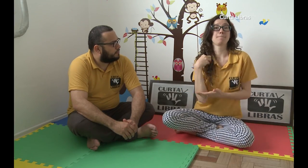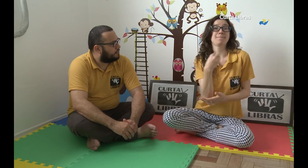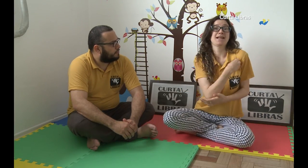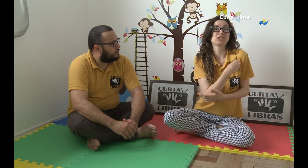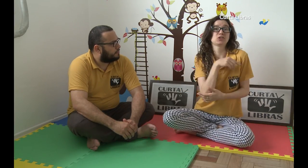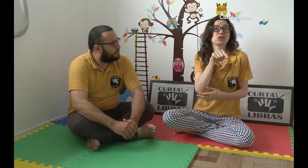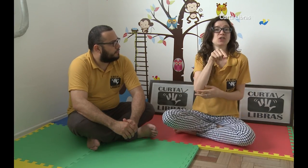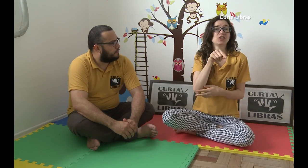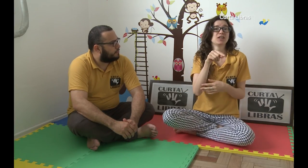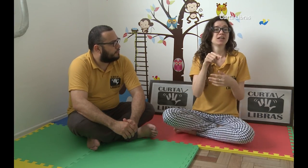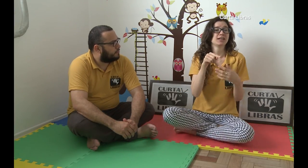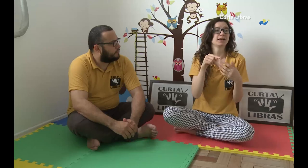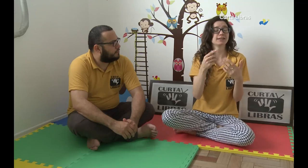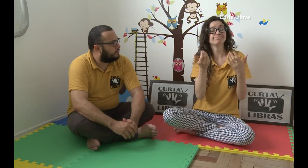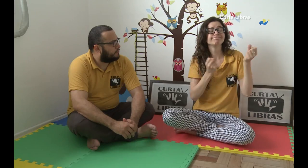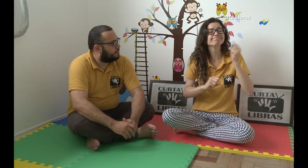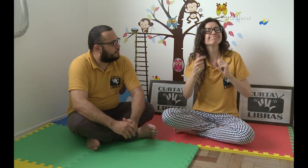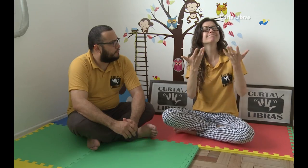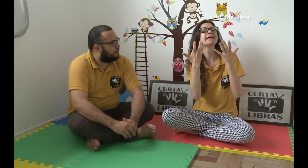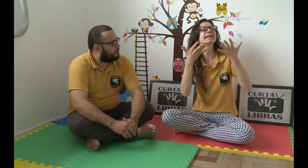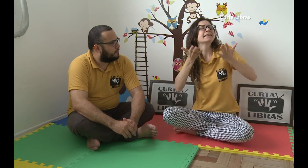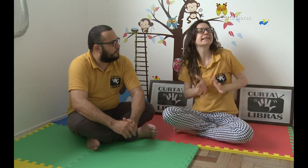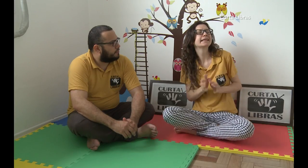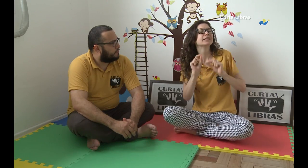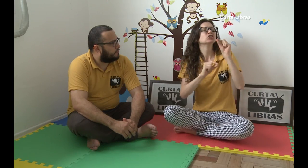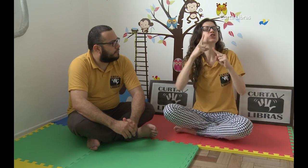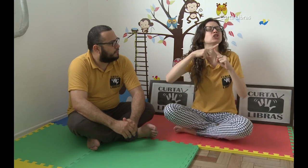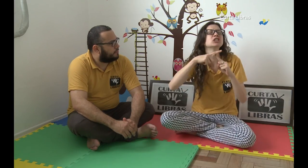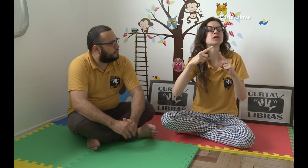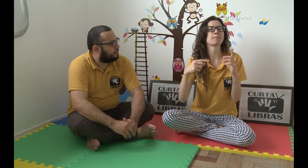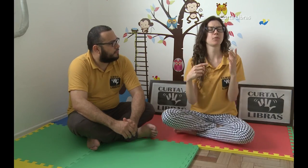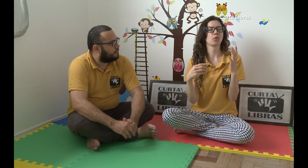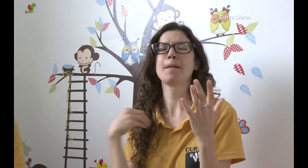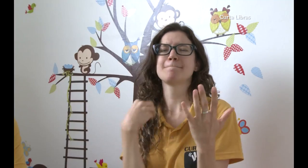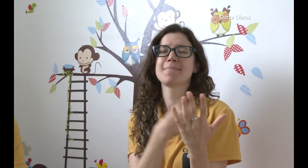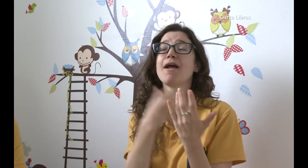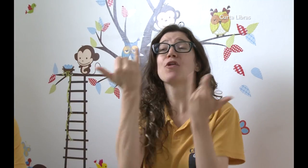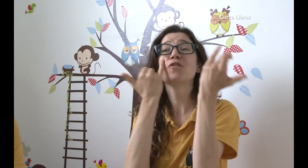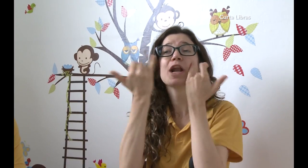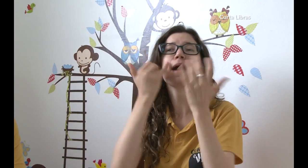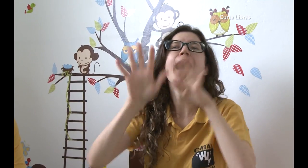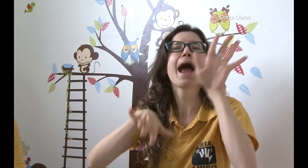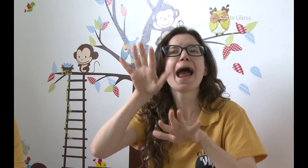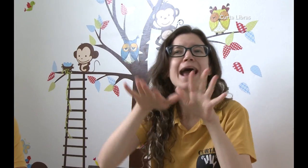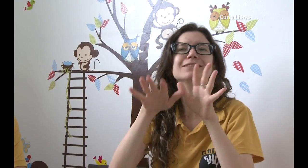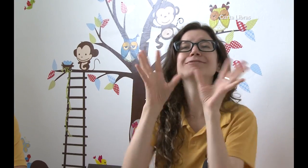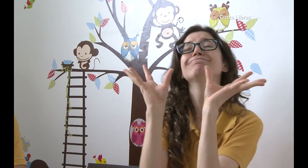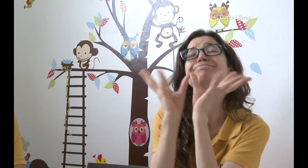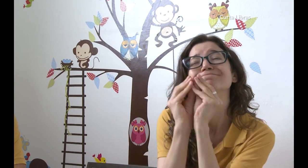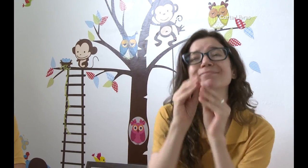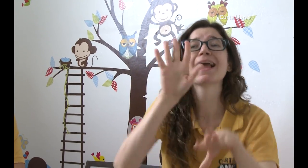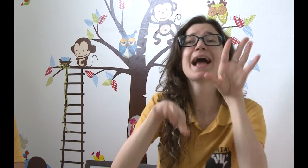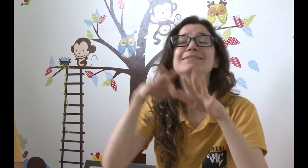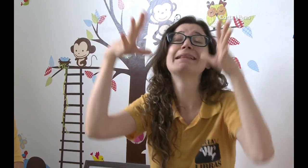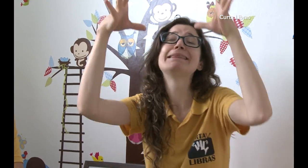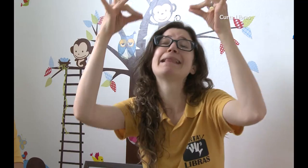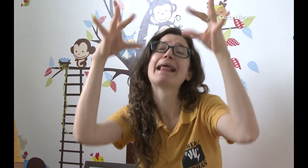conseguir informações Às vezes a pessoa vai ao médico Ansiosa para saber sobre os tipos de parto E qual ela vai escolher Mas o médico resume